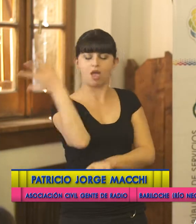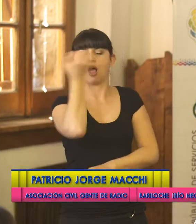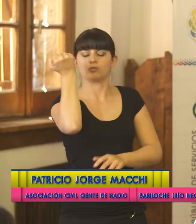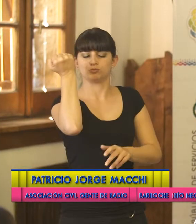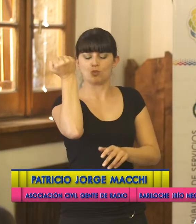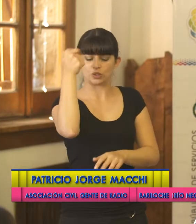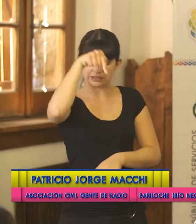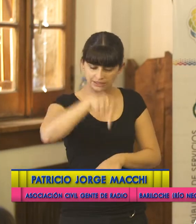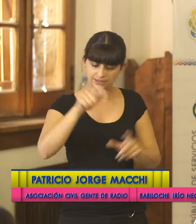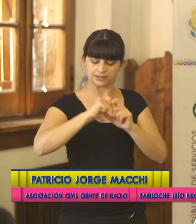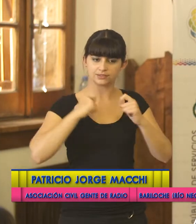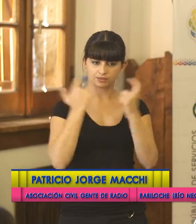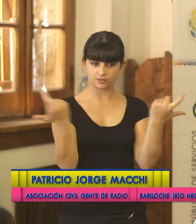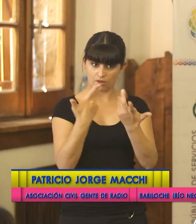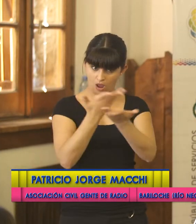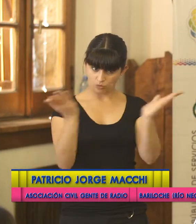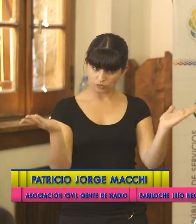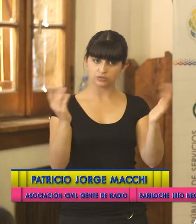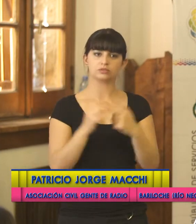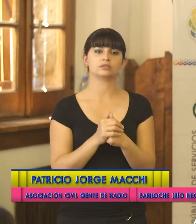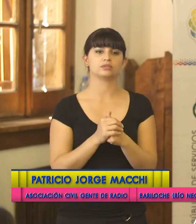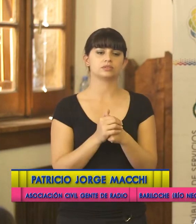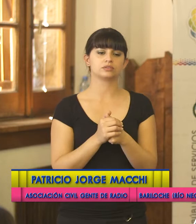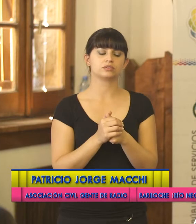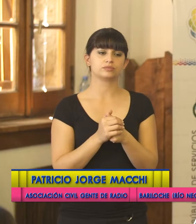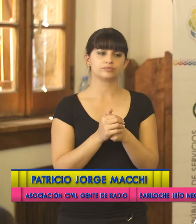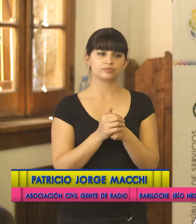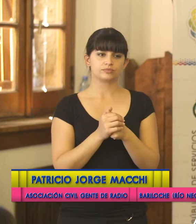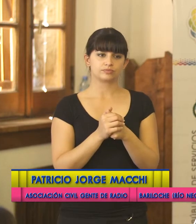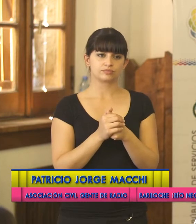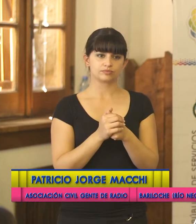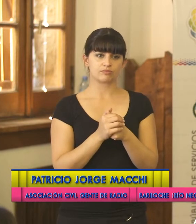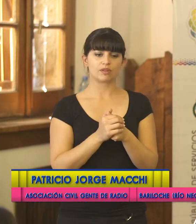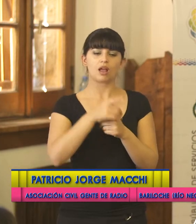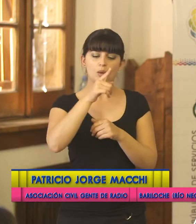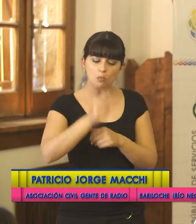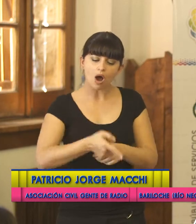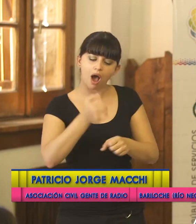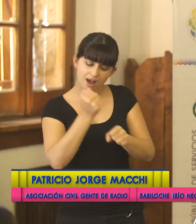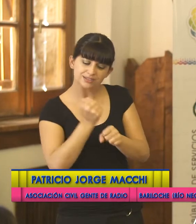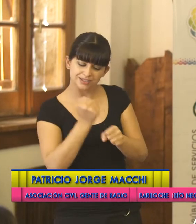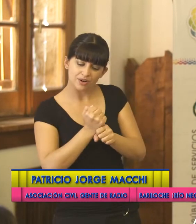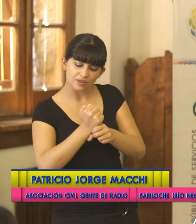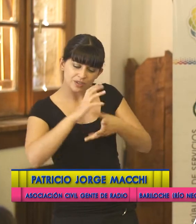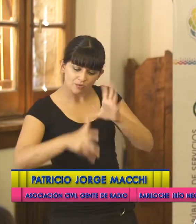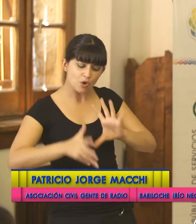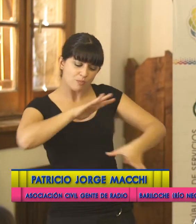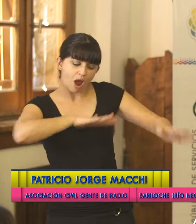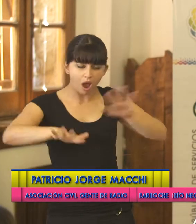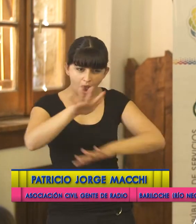esta audiencia y qué sé pueda trabajar en esta normalización